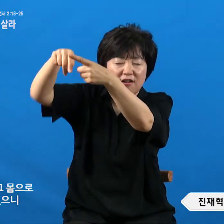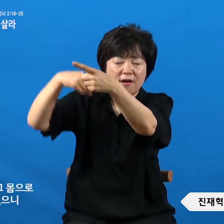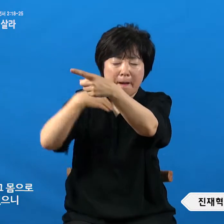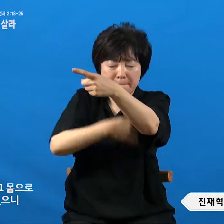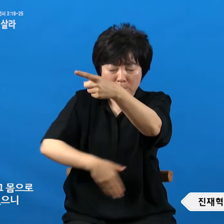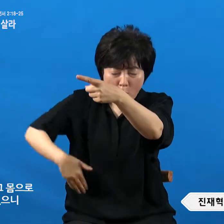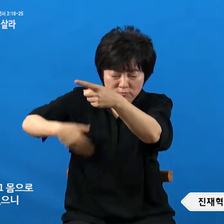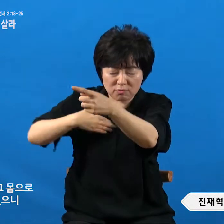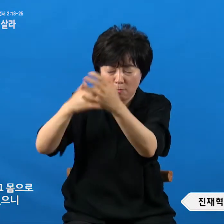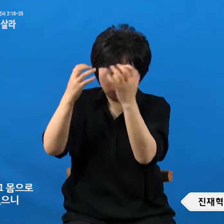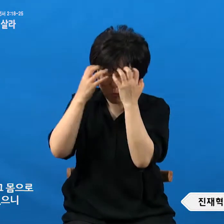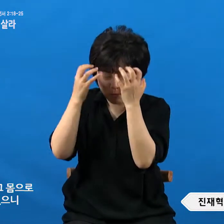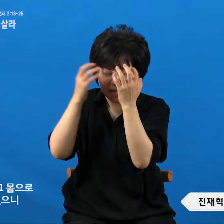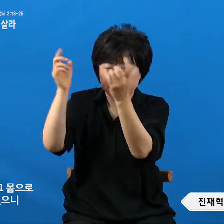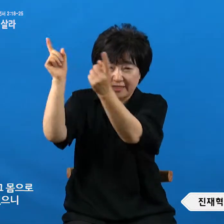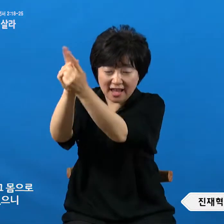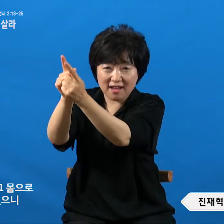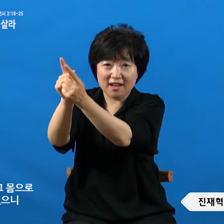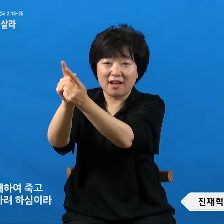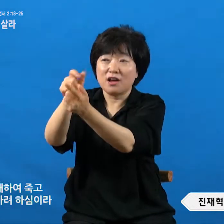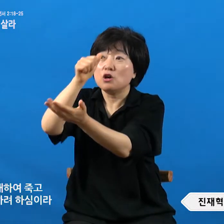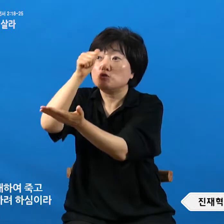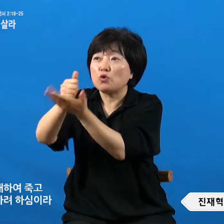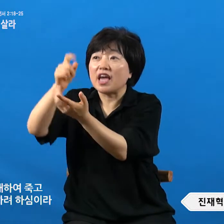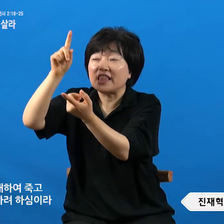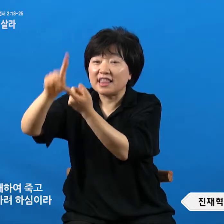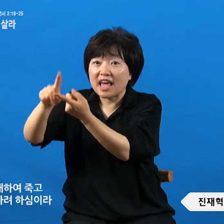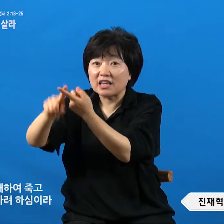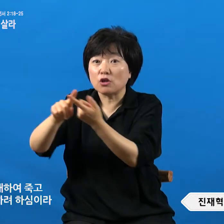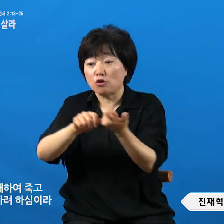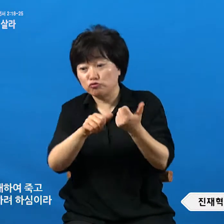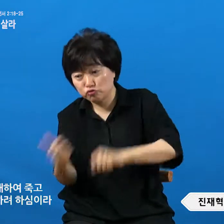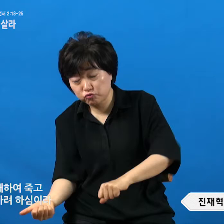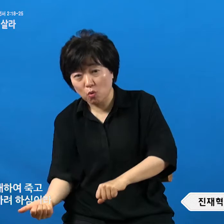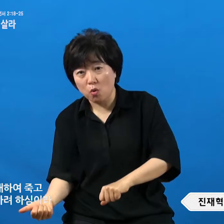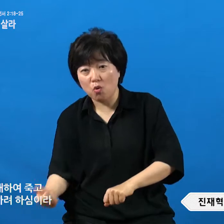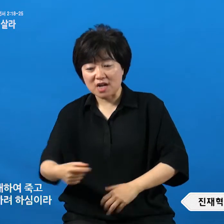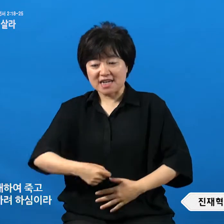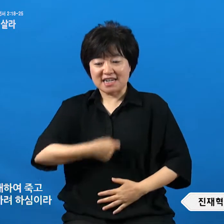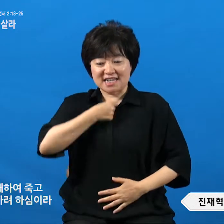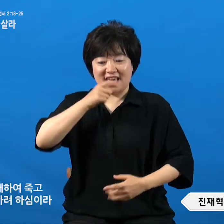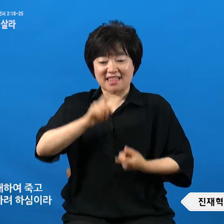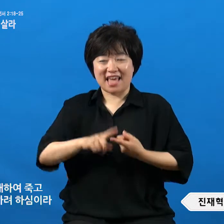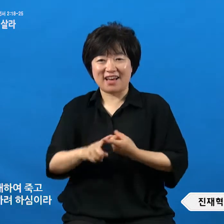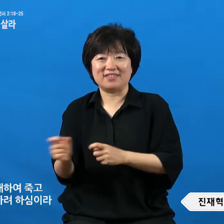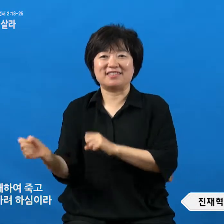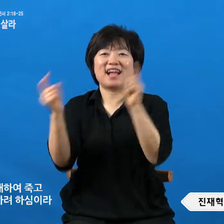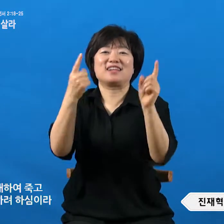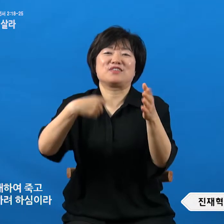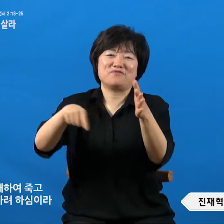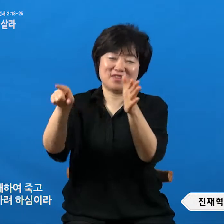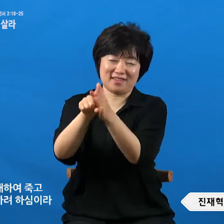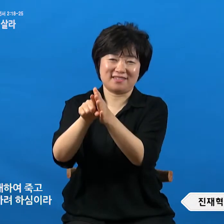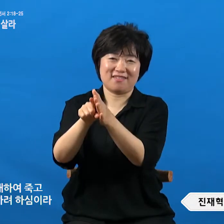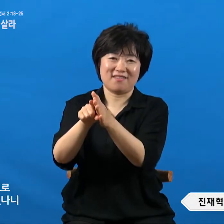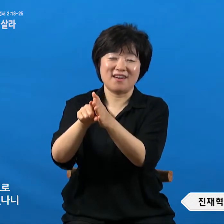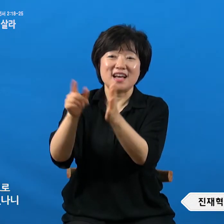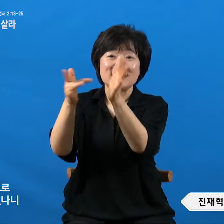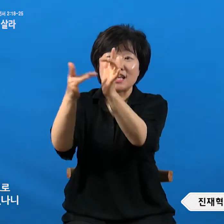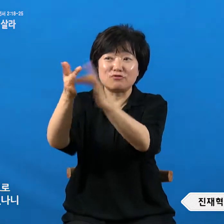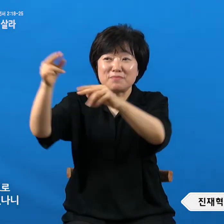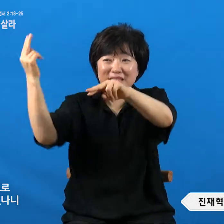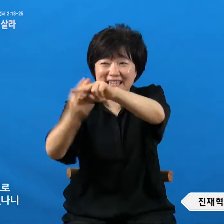담당하셨으니 이는 우리로 죄에 대하여 죽고 의에 대하여 살게 하려 하심이라. 그가 채찍에 맞음으로 너희는